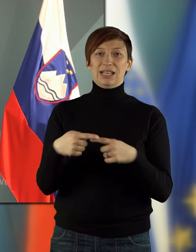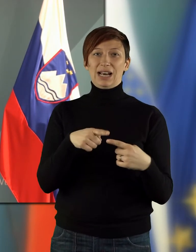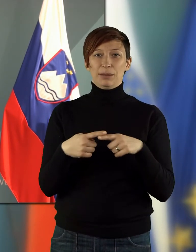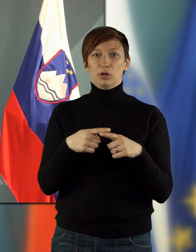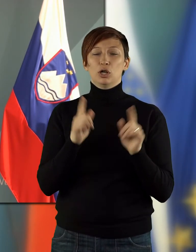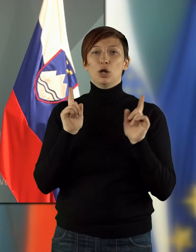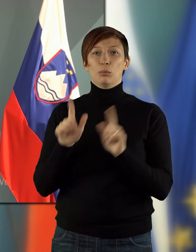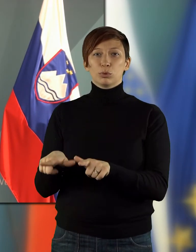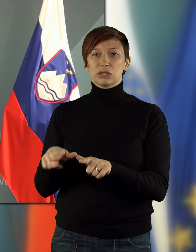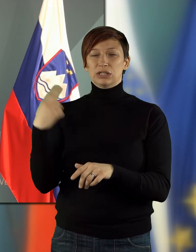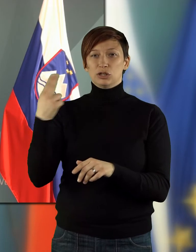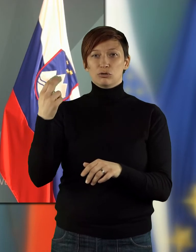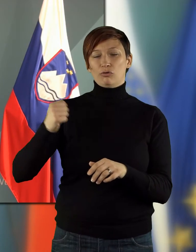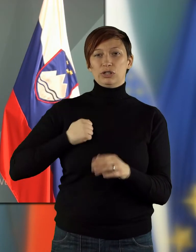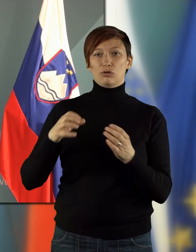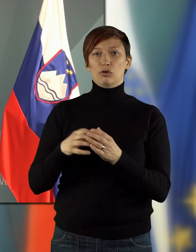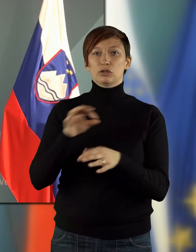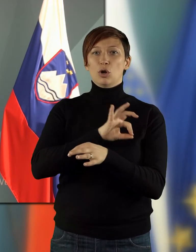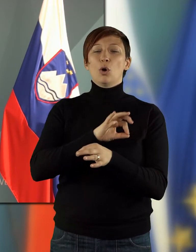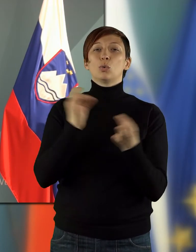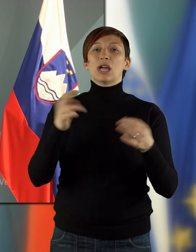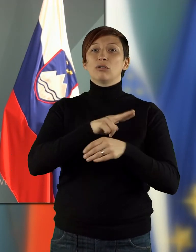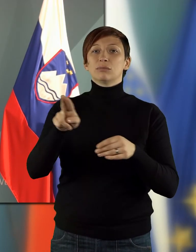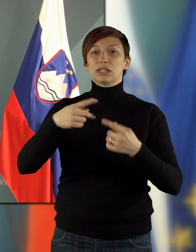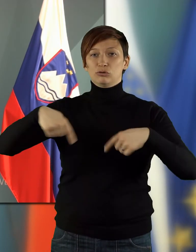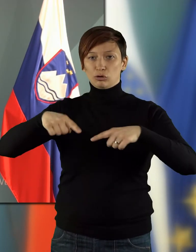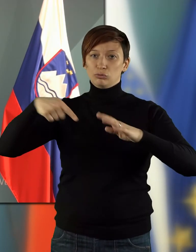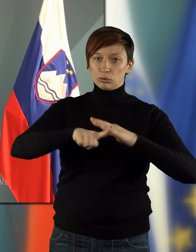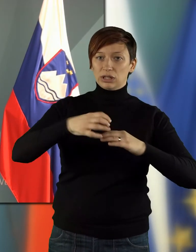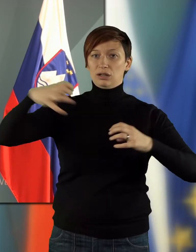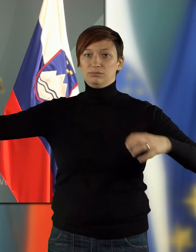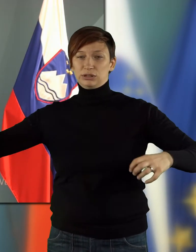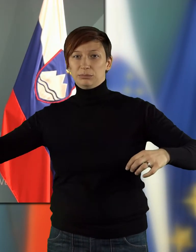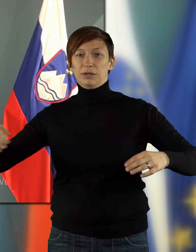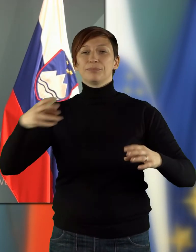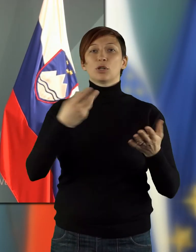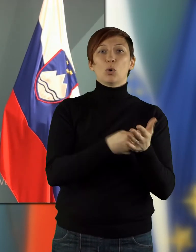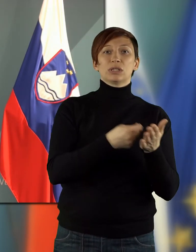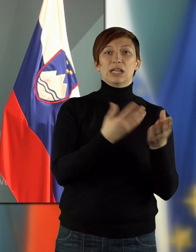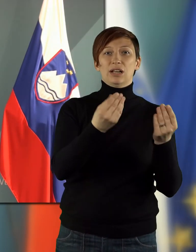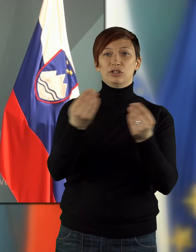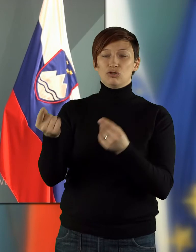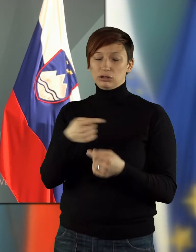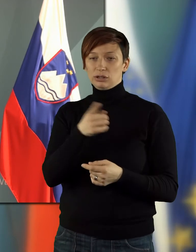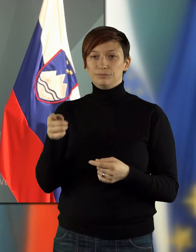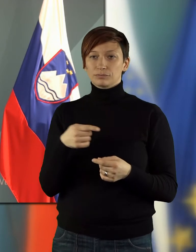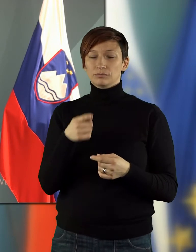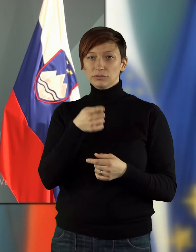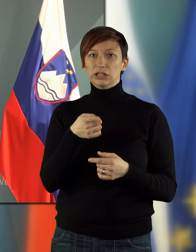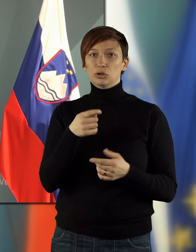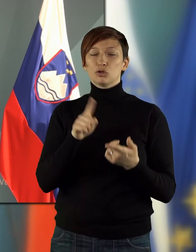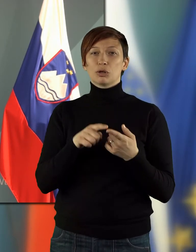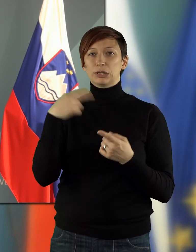to dilemo, pustiti slovensko vojsko v javnem sektorju ali ne. Ocena večine je bila, da